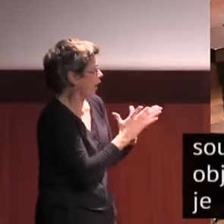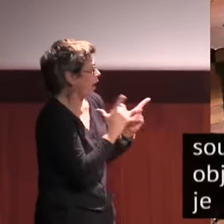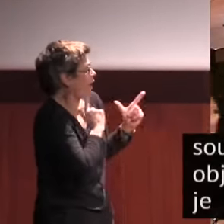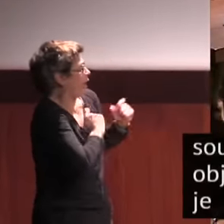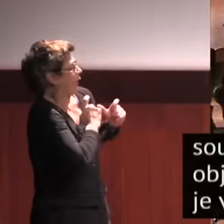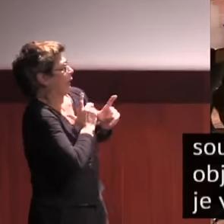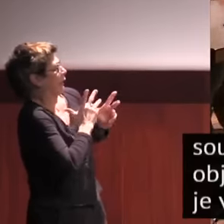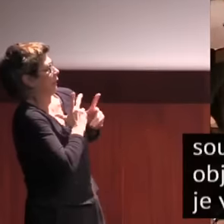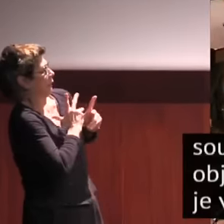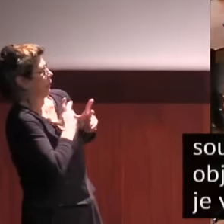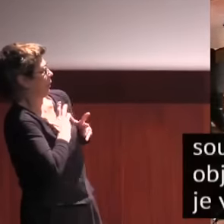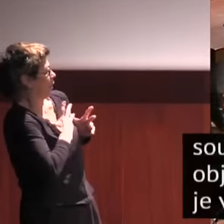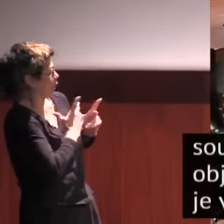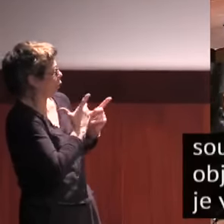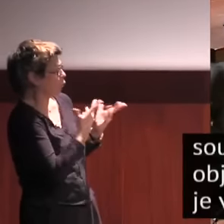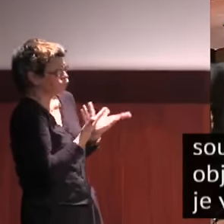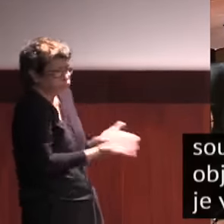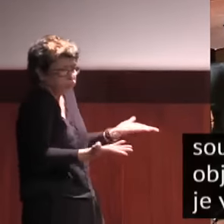livre.